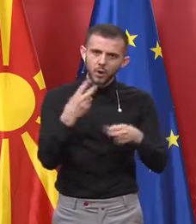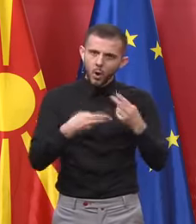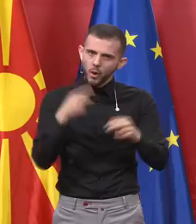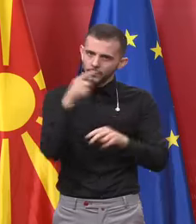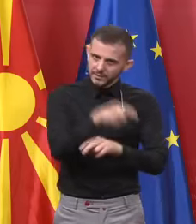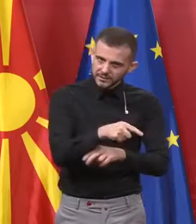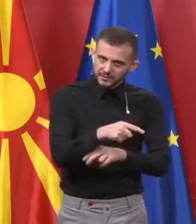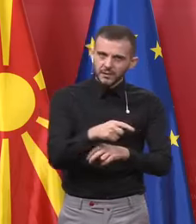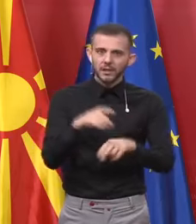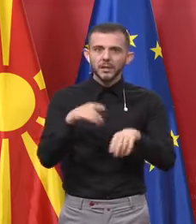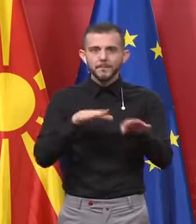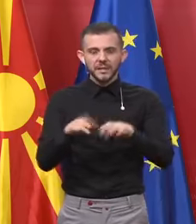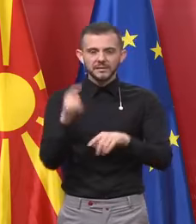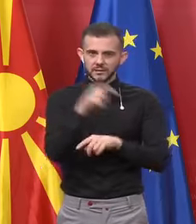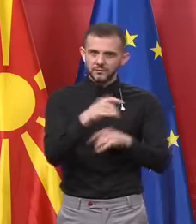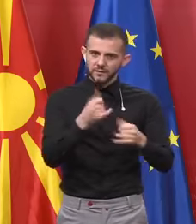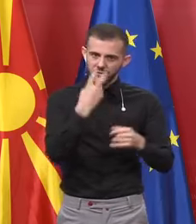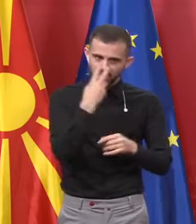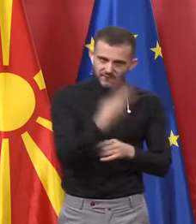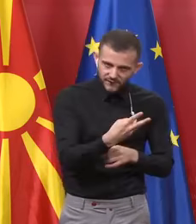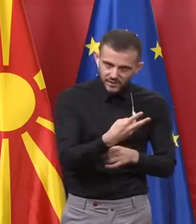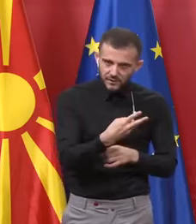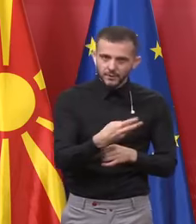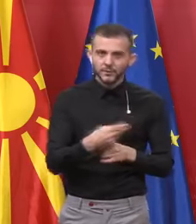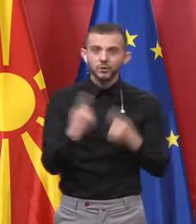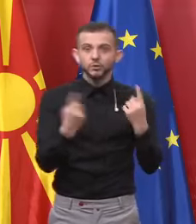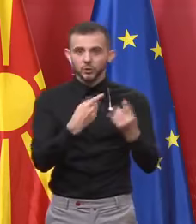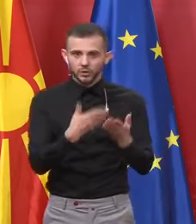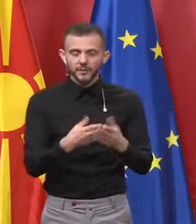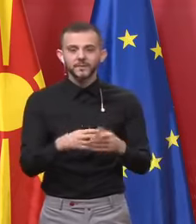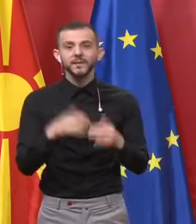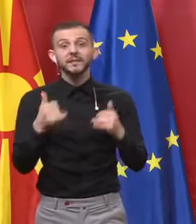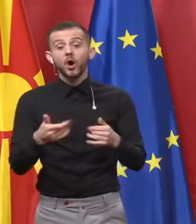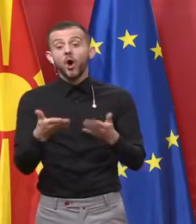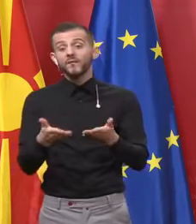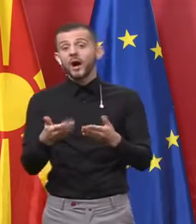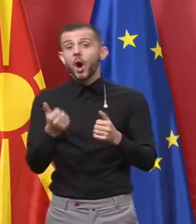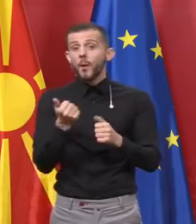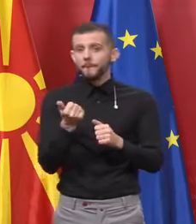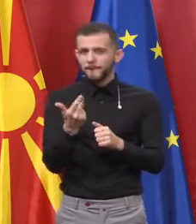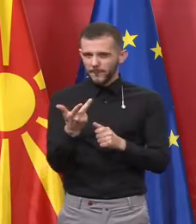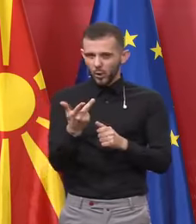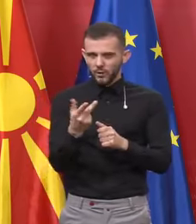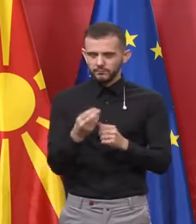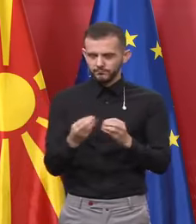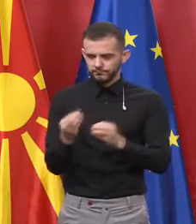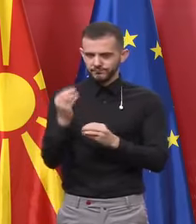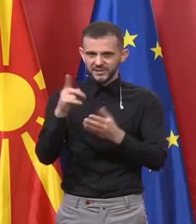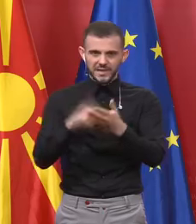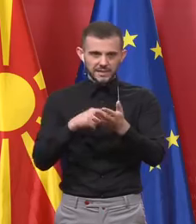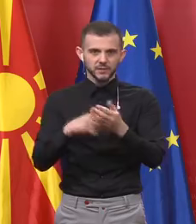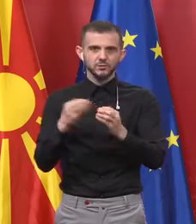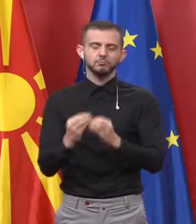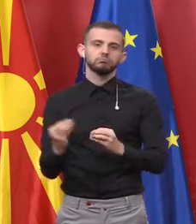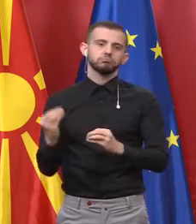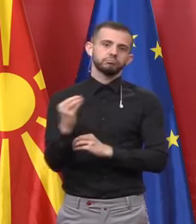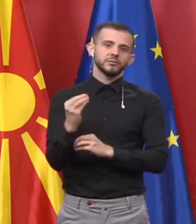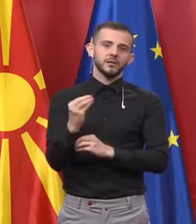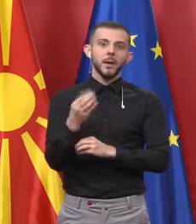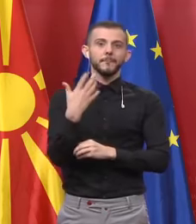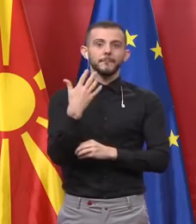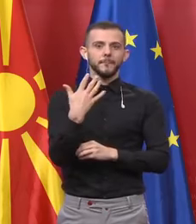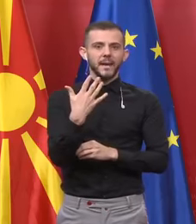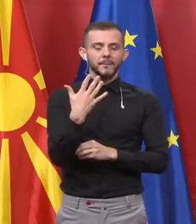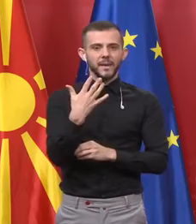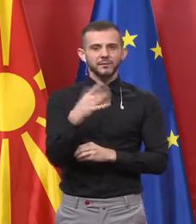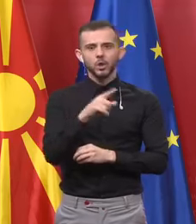лабораторијата и од Министерството. Со ова бројот на тестирања во текот на денот капацитетот се зголемува за 50